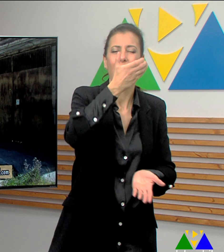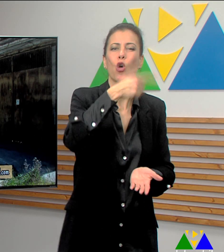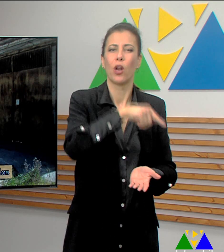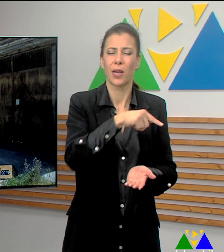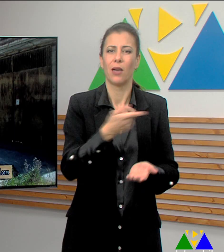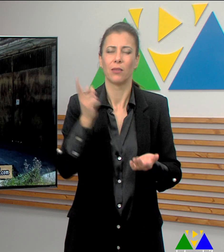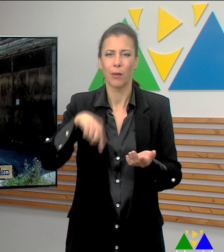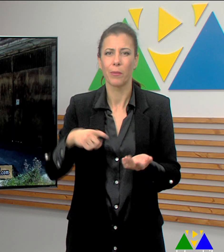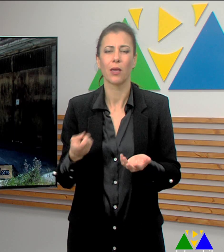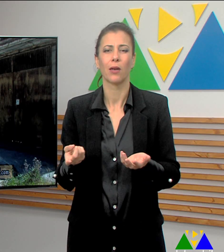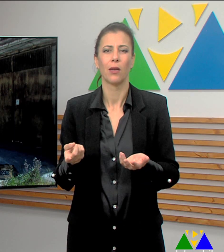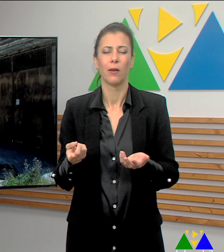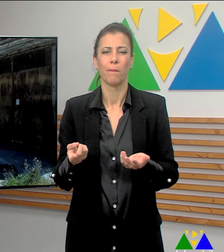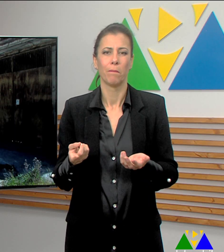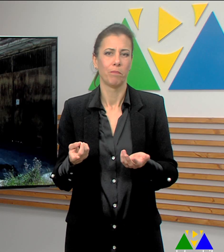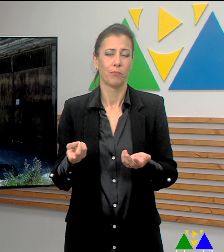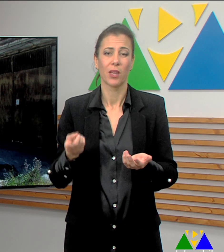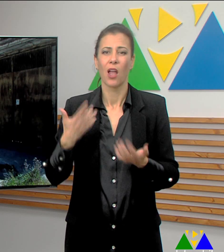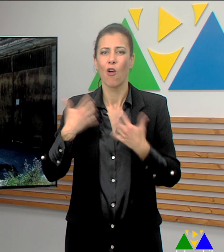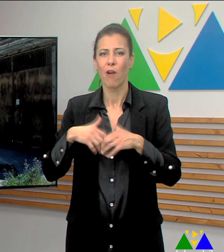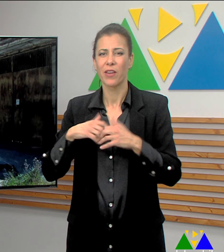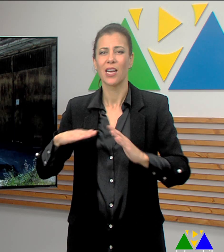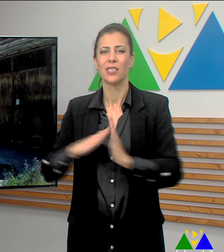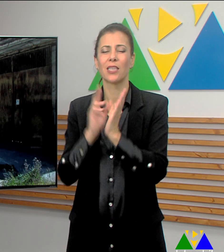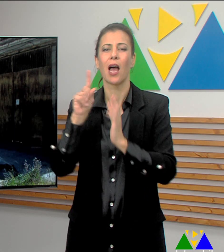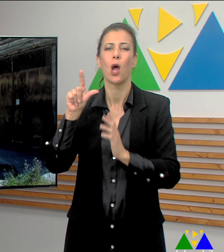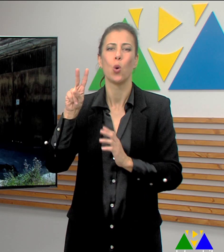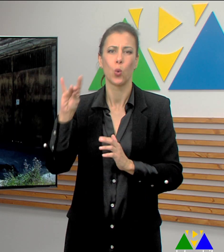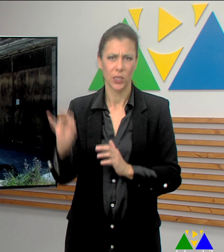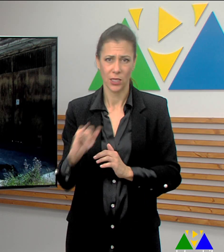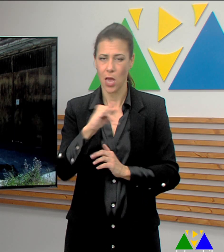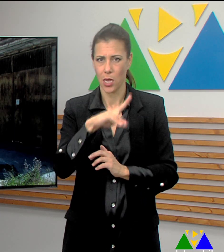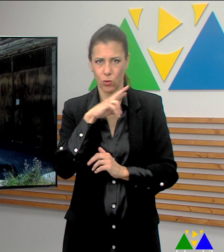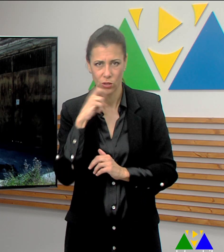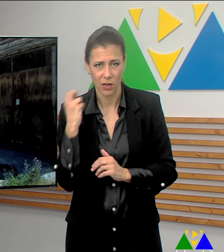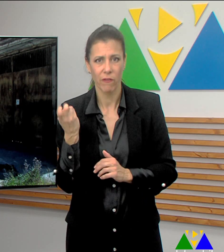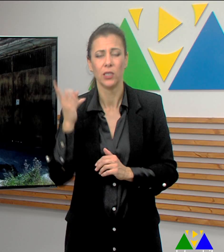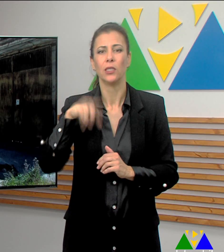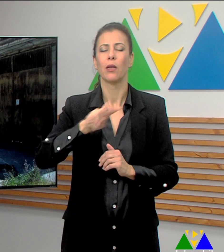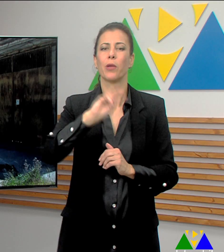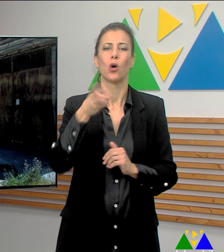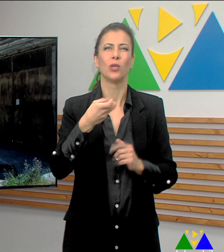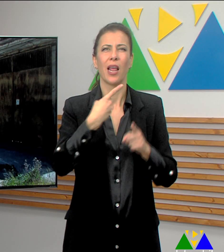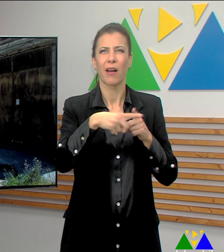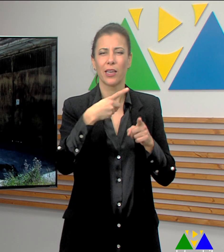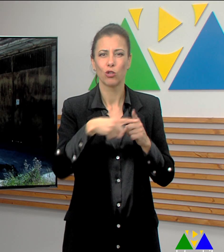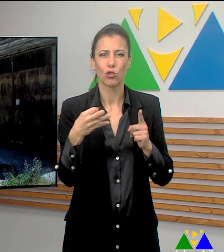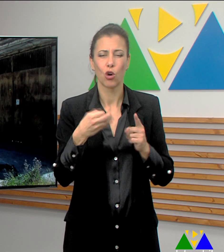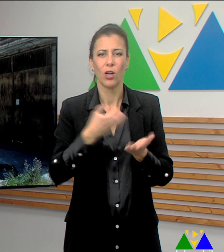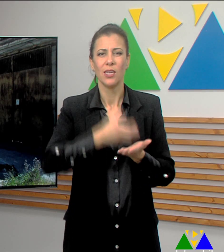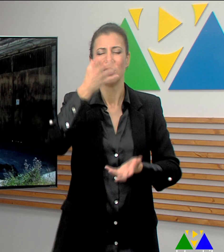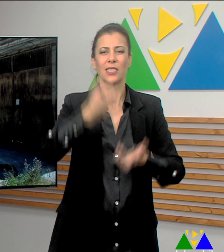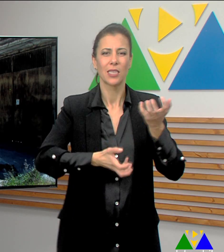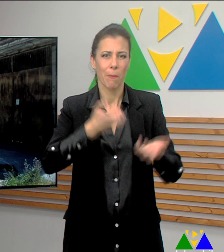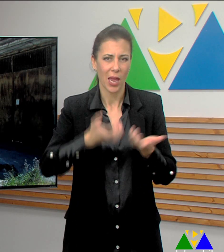tenemos restos indudablemente de la fábrica de San Luis, que se conserva, tenemos restos de las chimeneas,